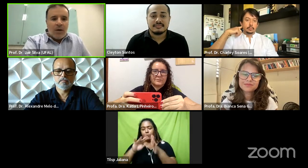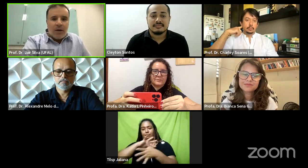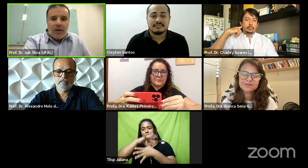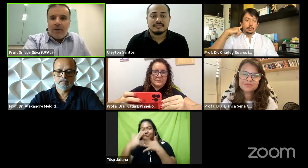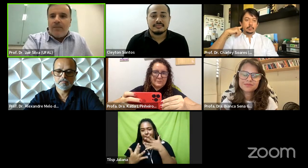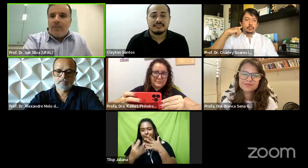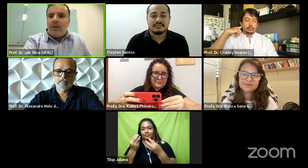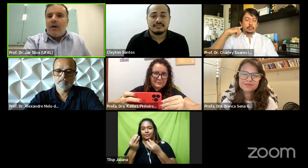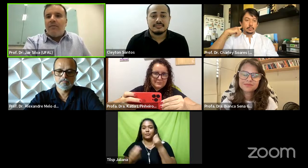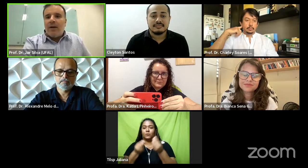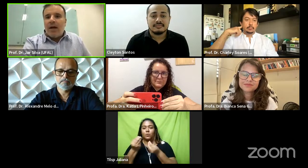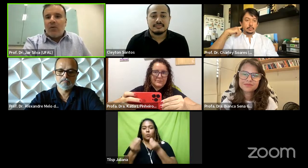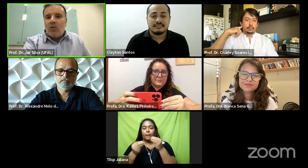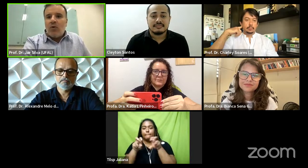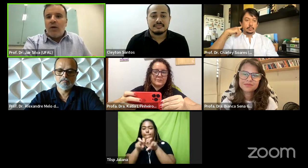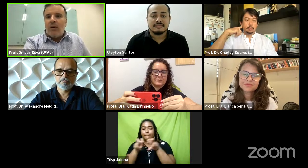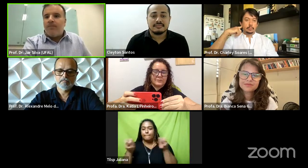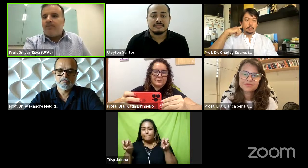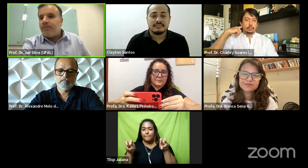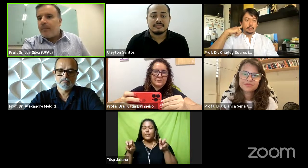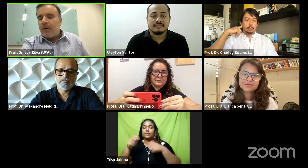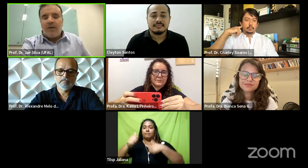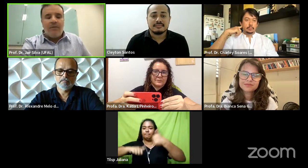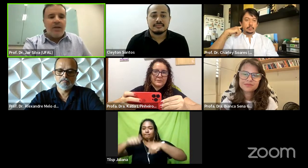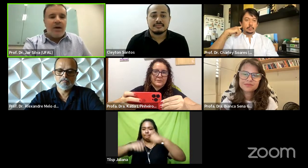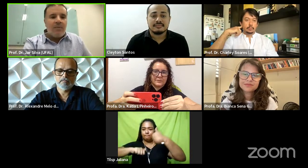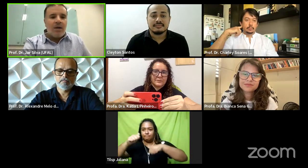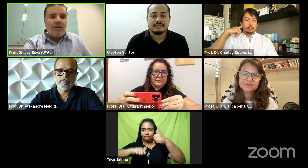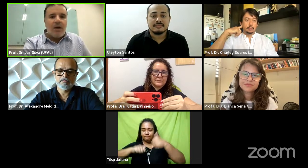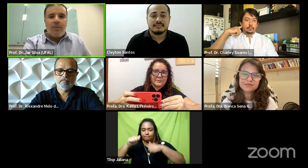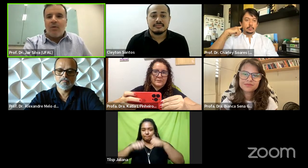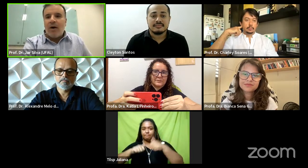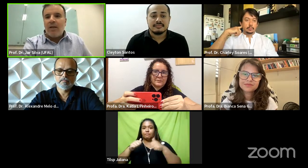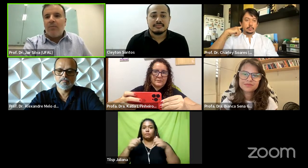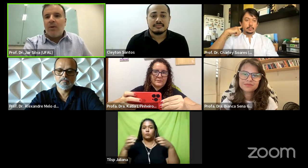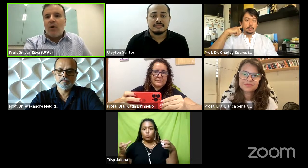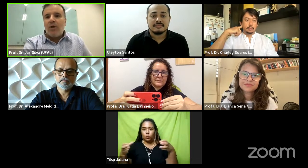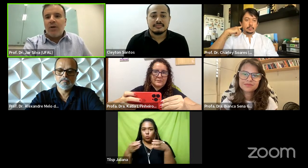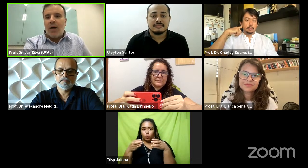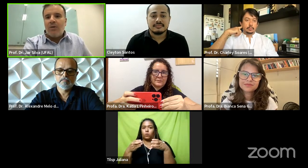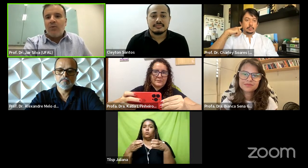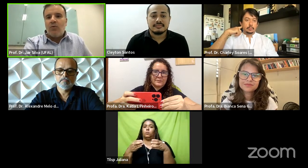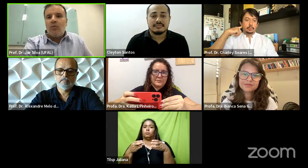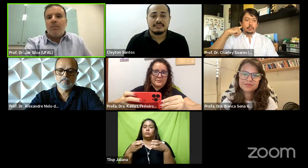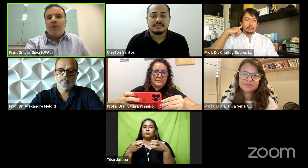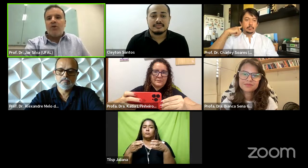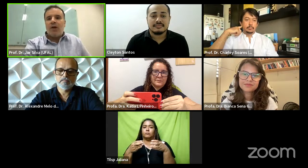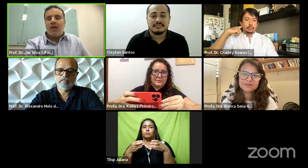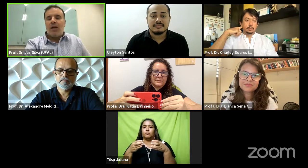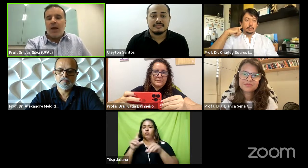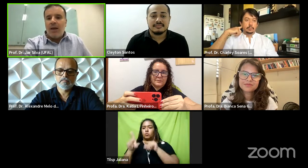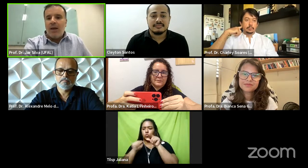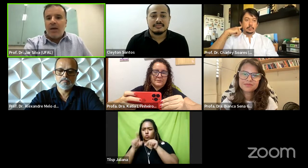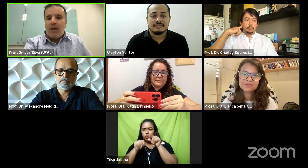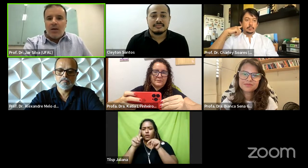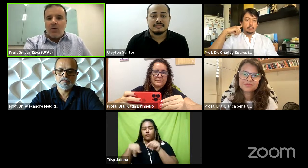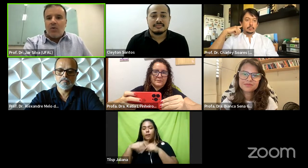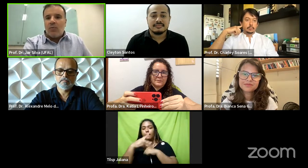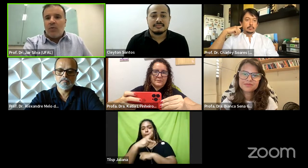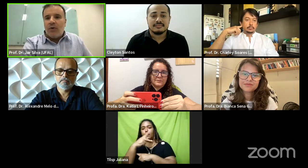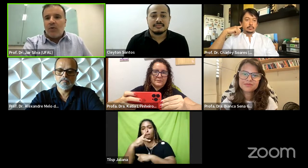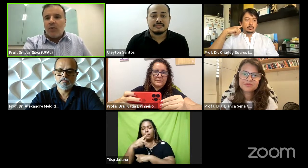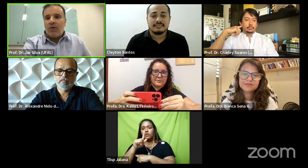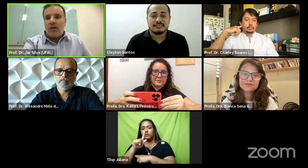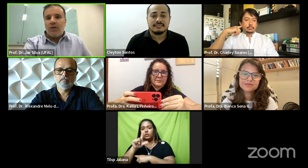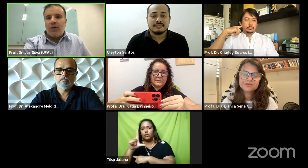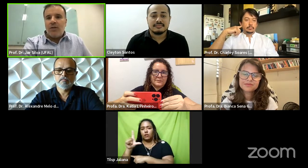tendo como banca avaliadora, devidamente aprovada pelo colegiado do PPGLL,